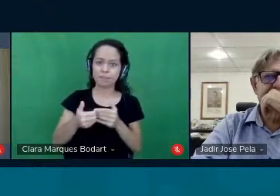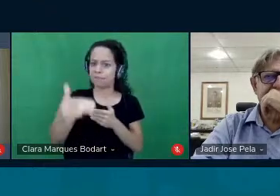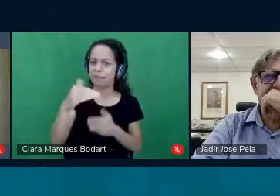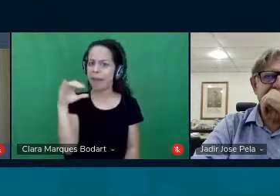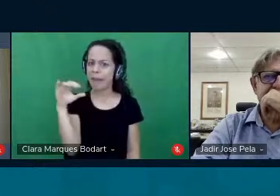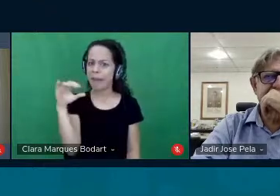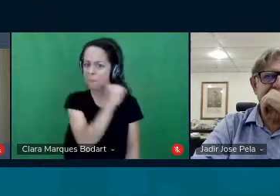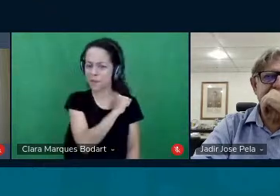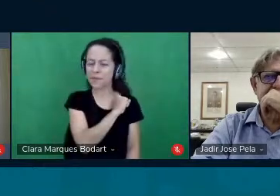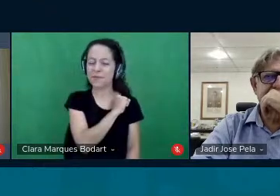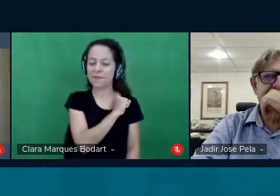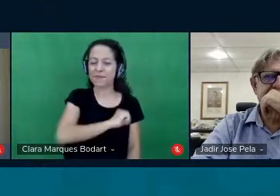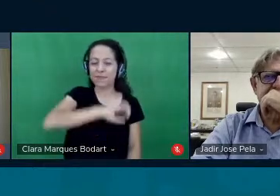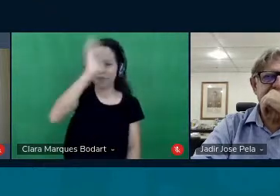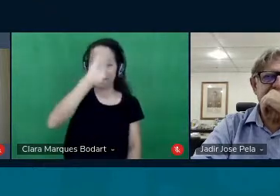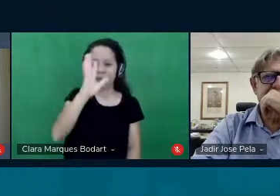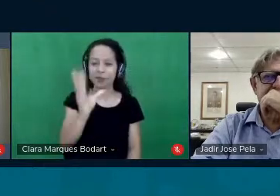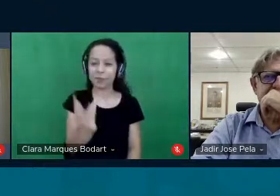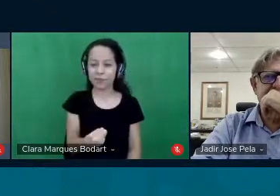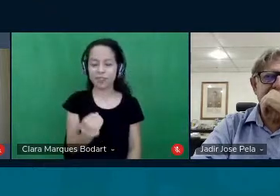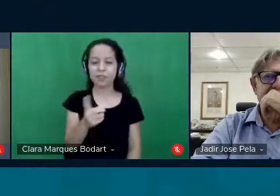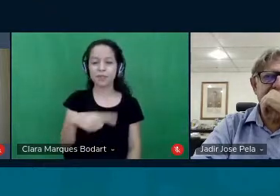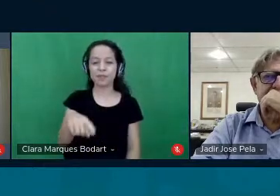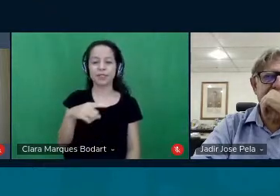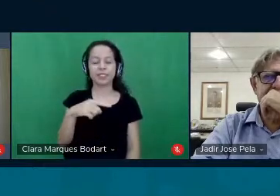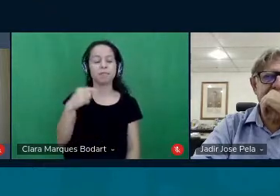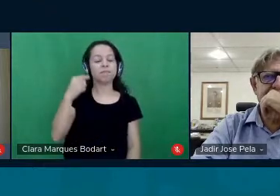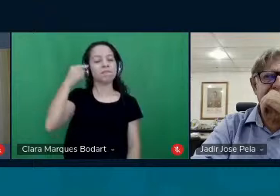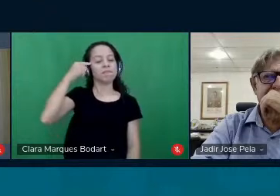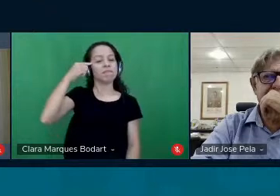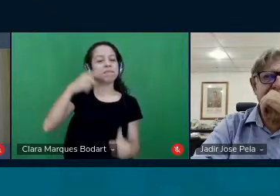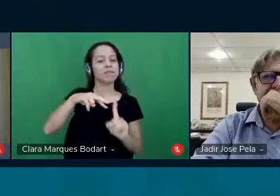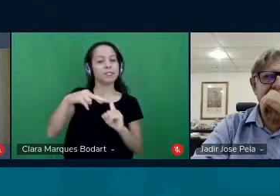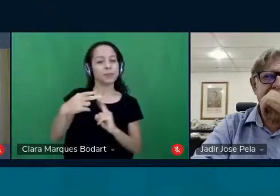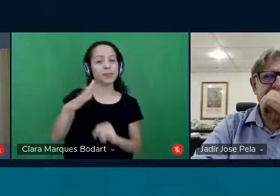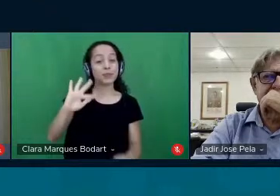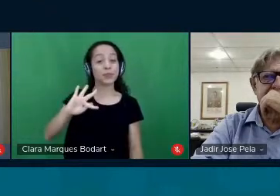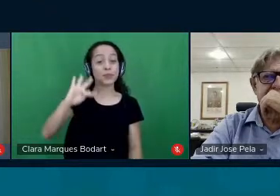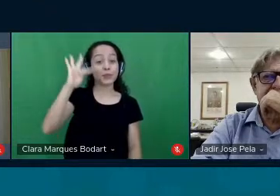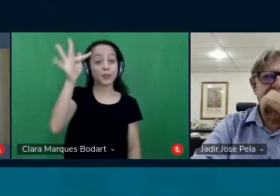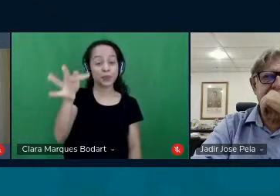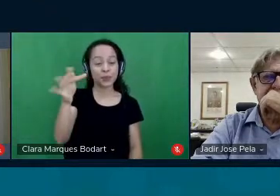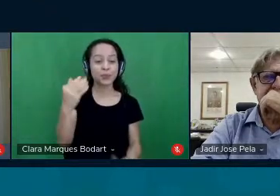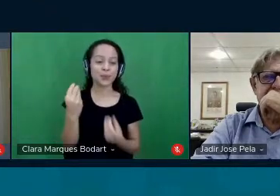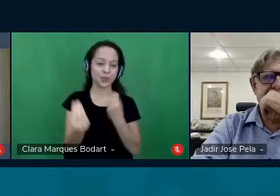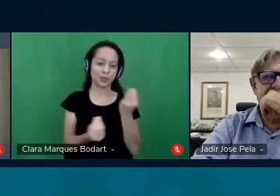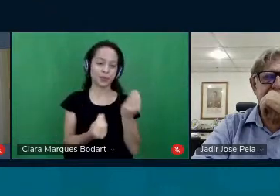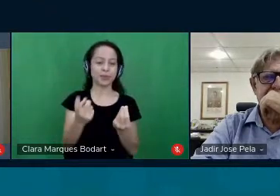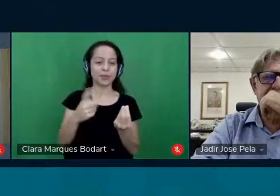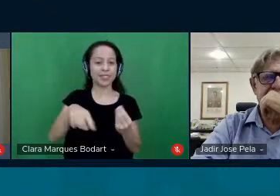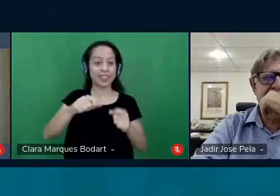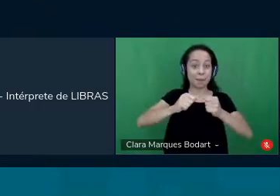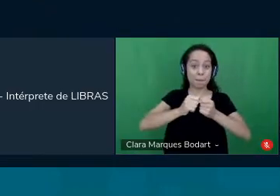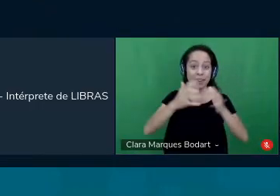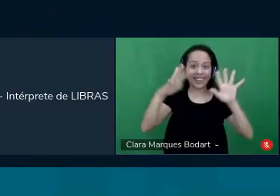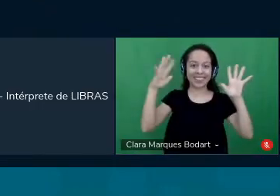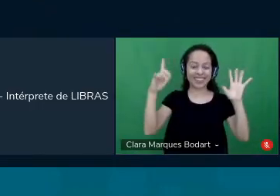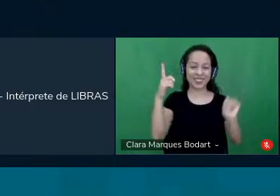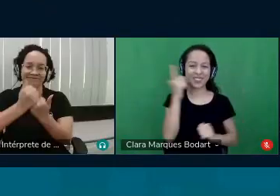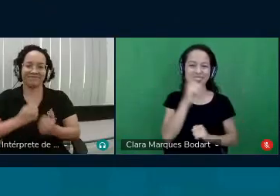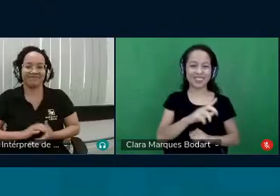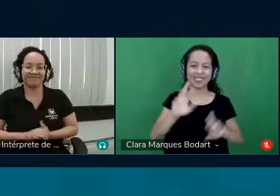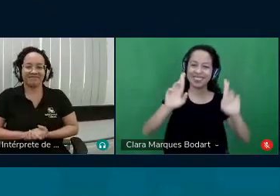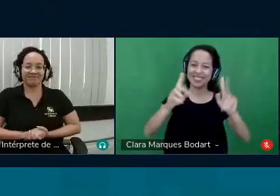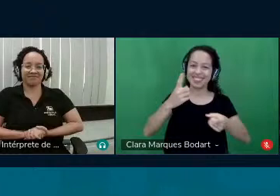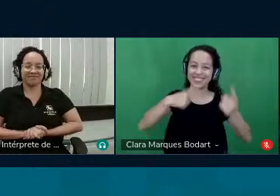o PROFPT possa dar uma perspectiva de futuro diferente e mais brilhante para todos vocês. Felicidades